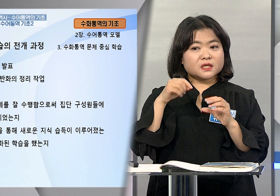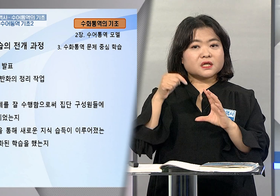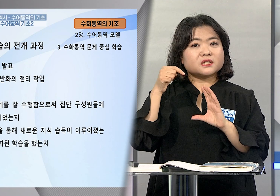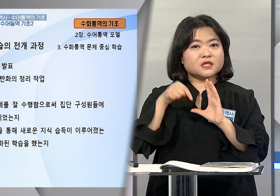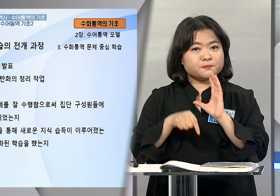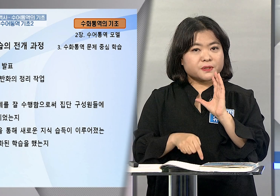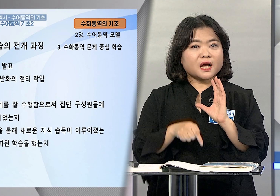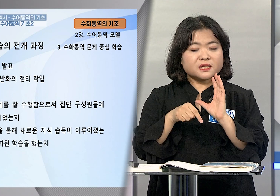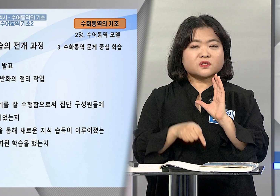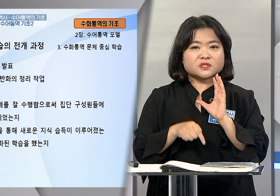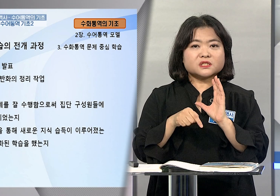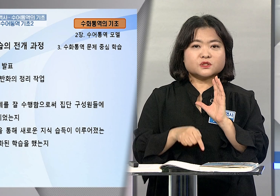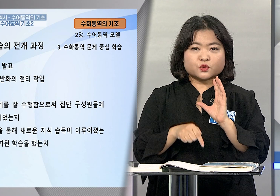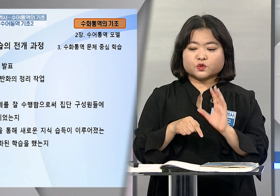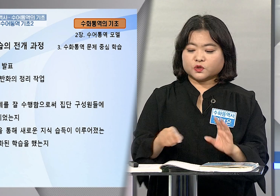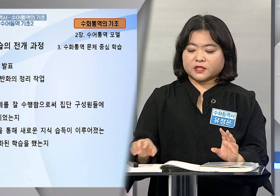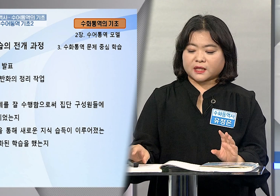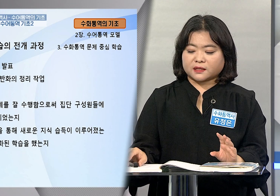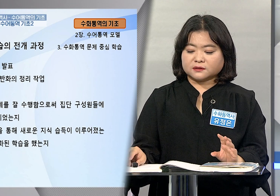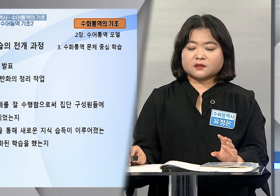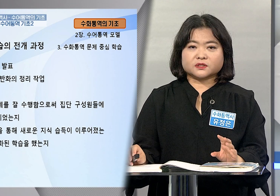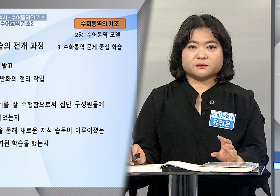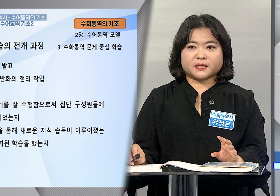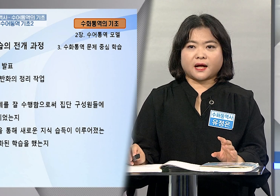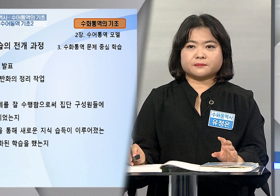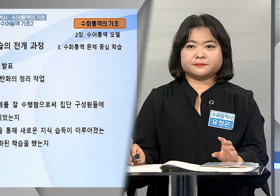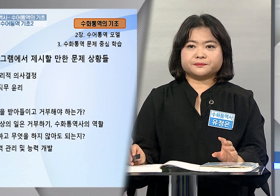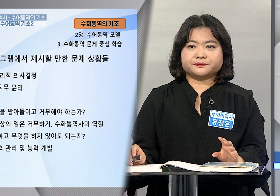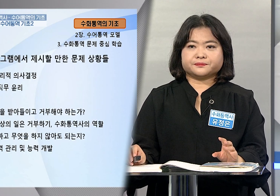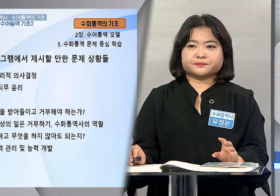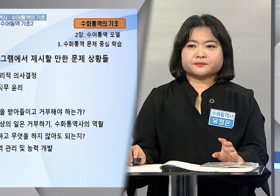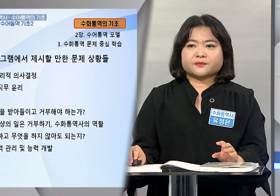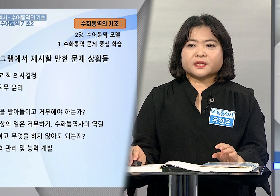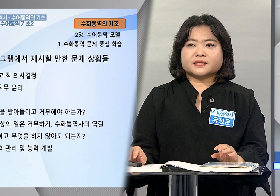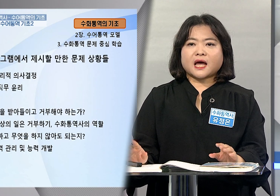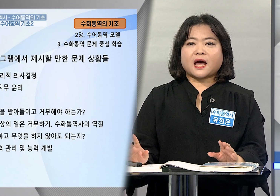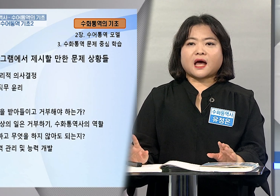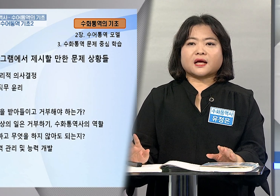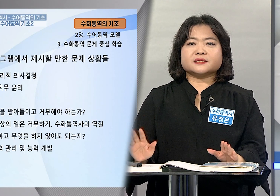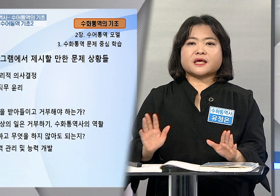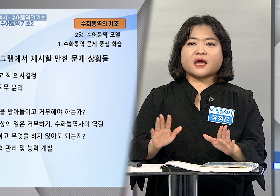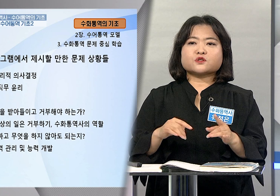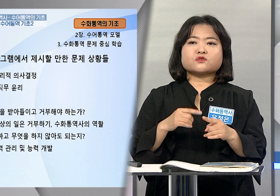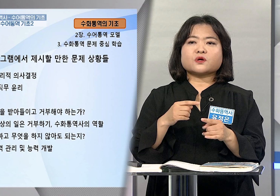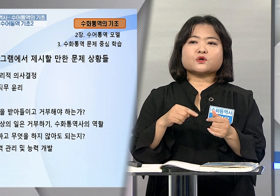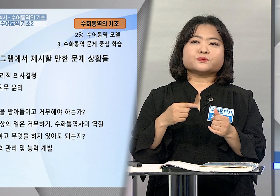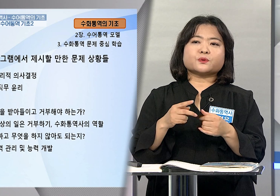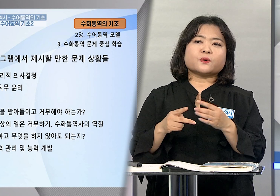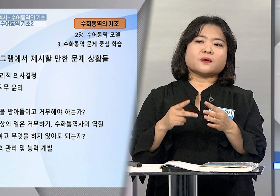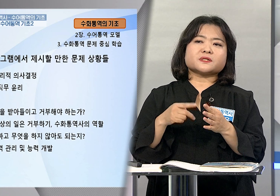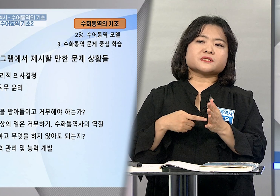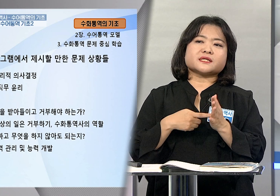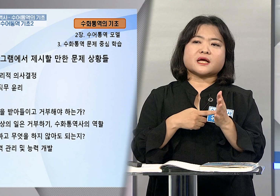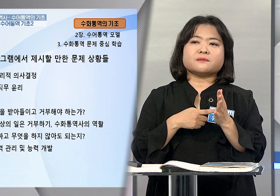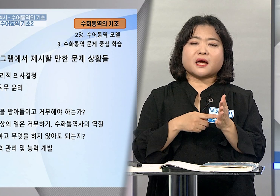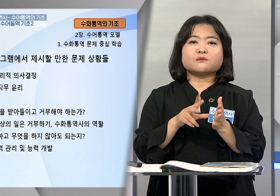습득이 깊이가 있어질 수 있다는 것입니다. 자, 이제 수화교육 프로그램에서 제시할 만한